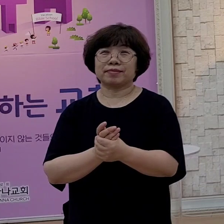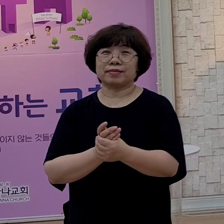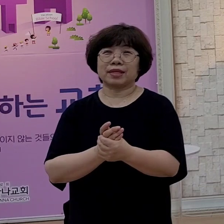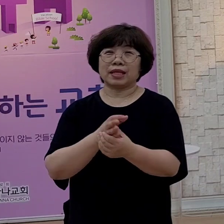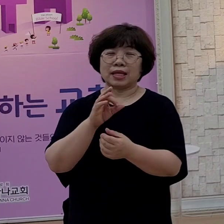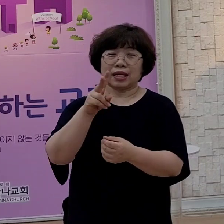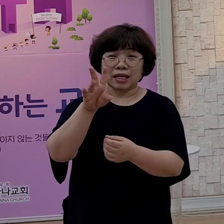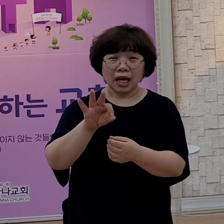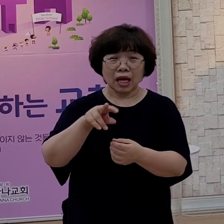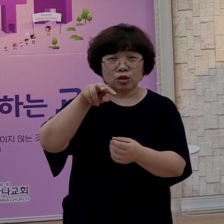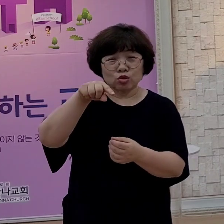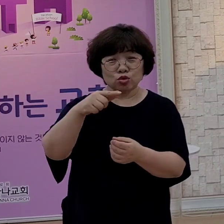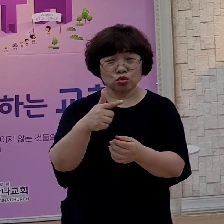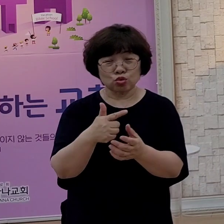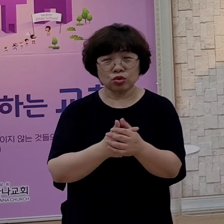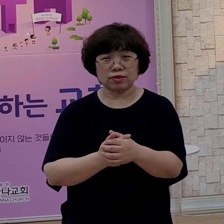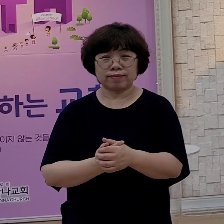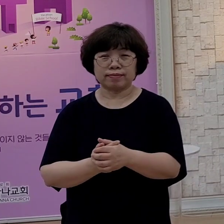양순하고.